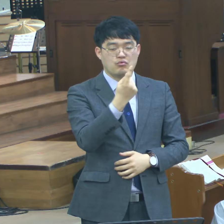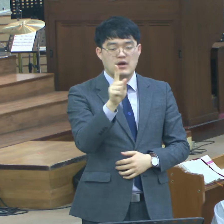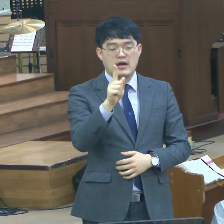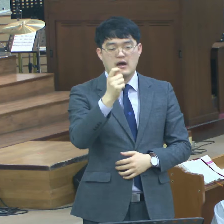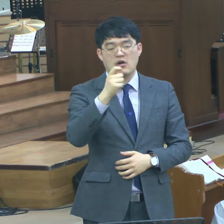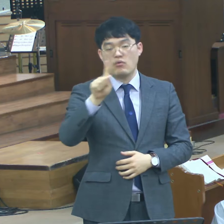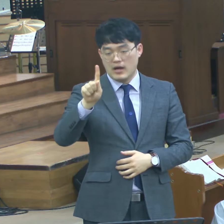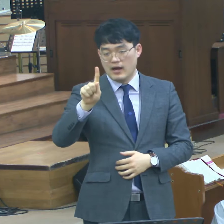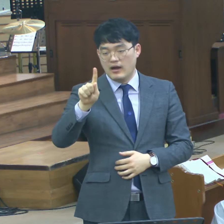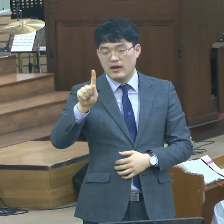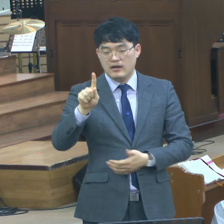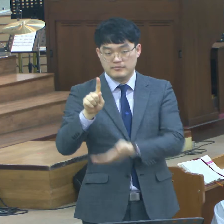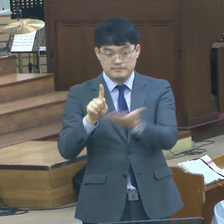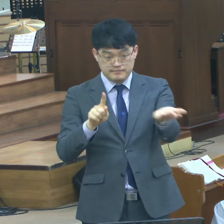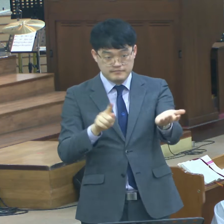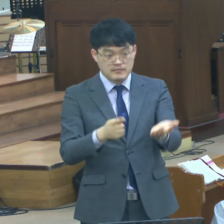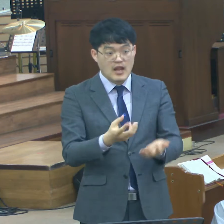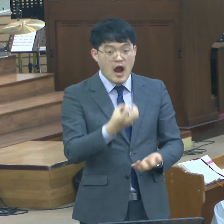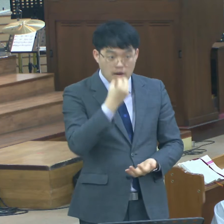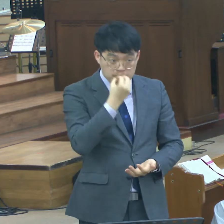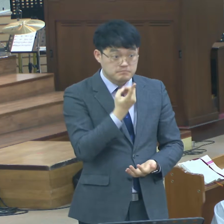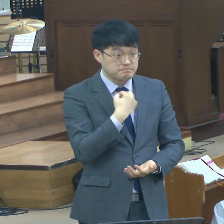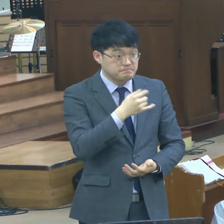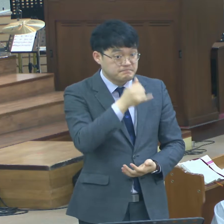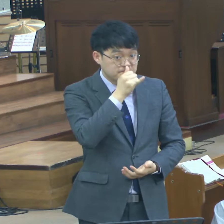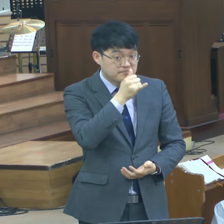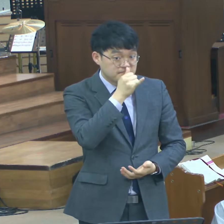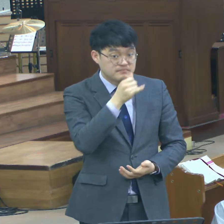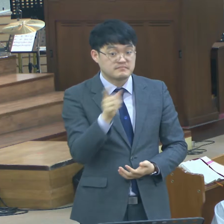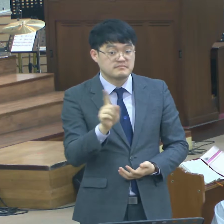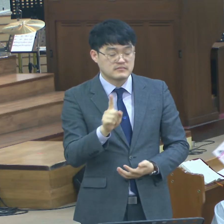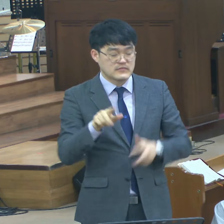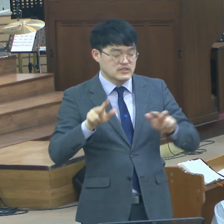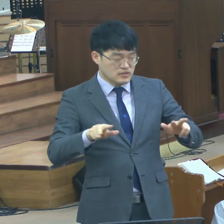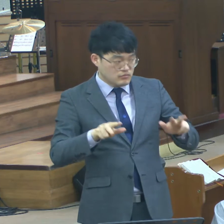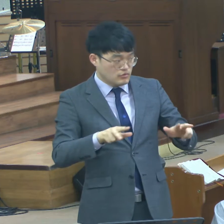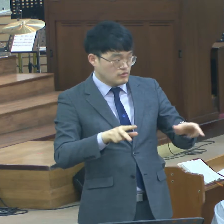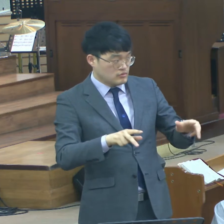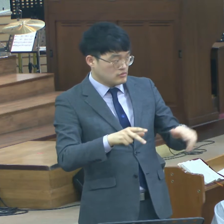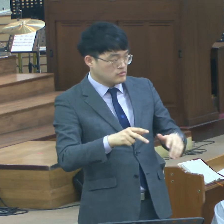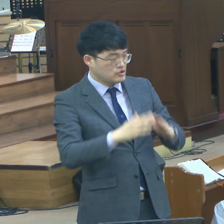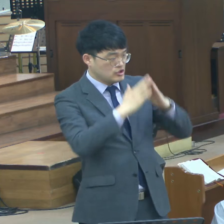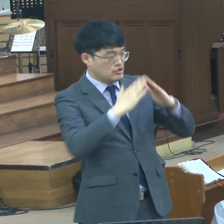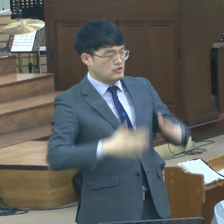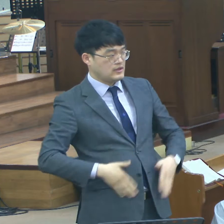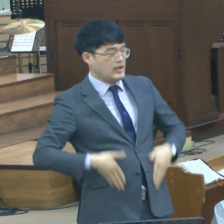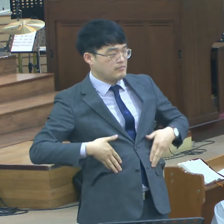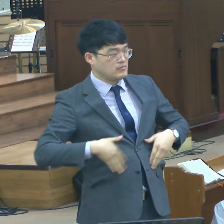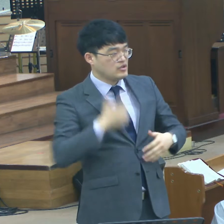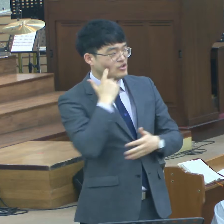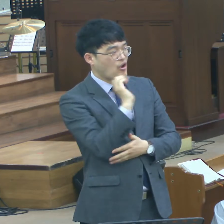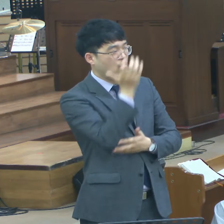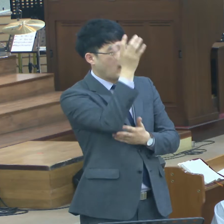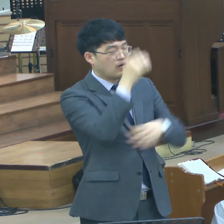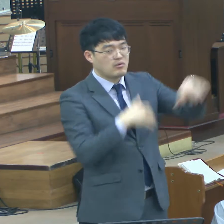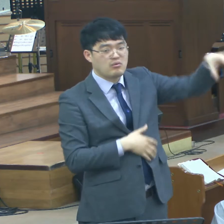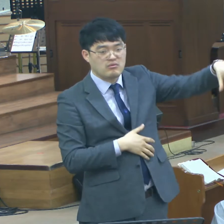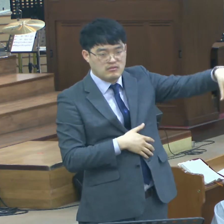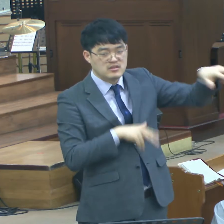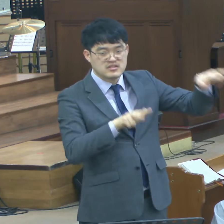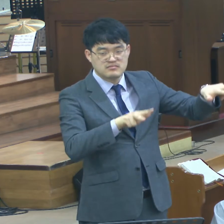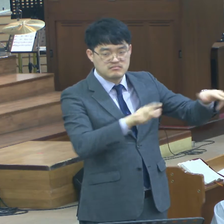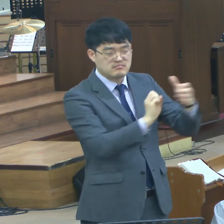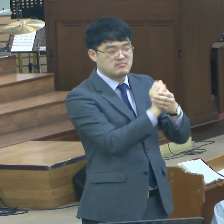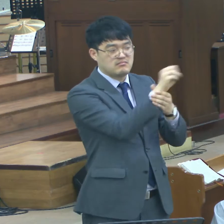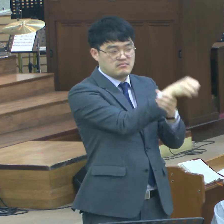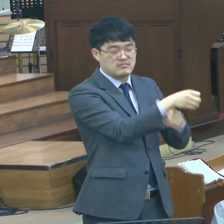지금 무화과를 이렇게 열매를 맺어서 많이 먹을 수 있는데, 이스라엘 백성들에게 이